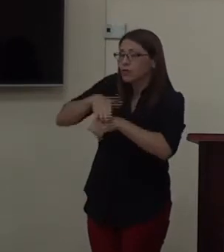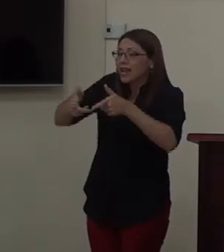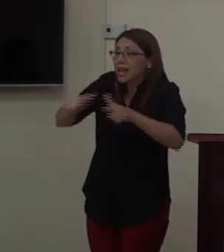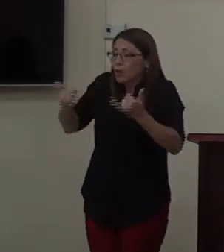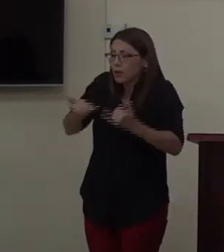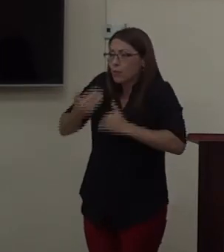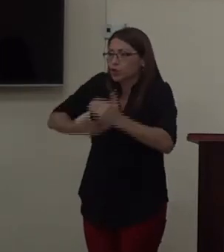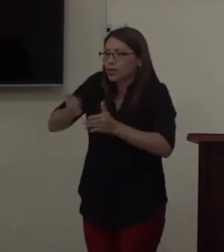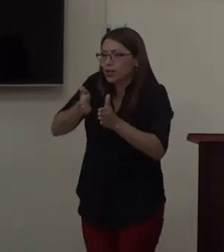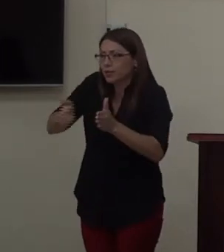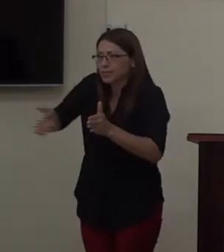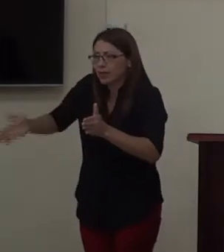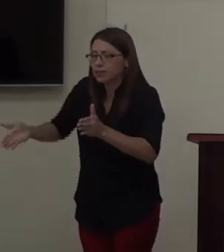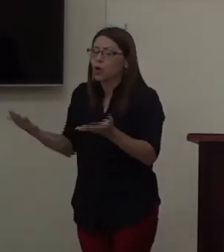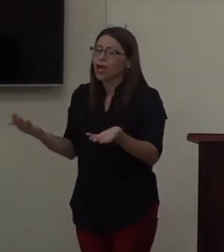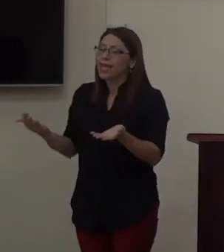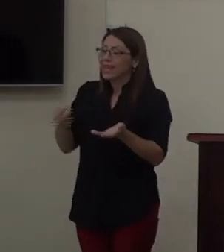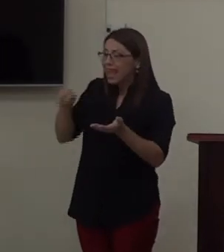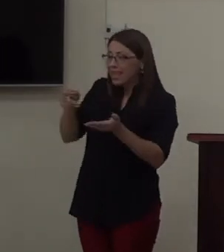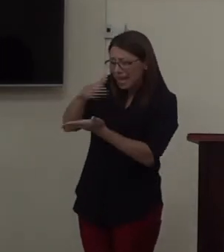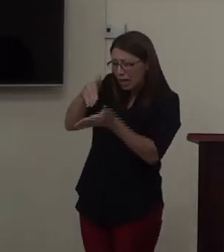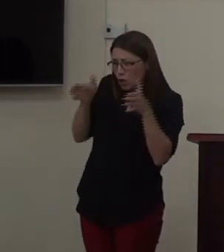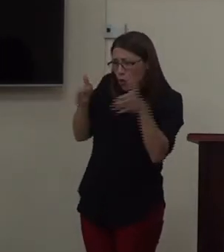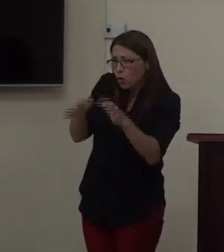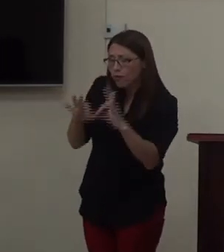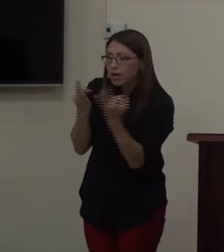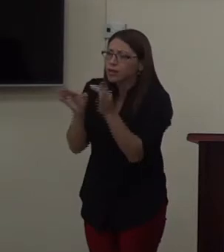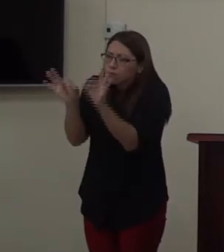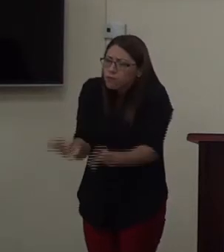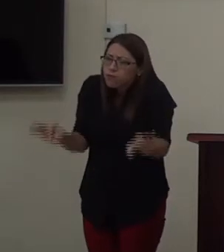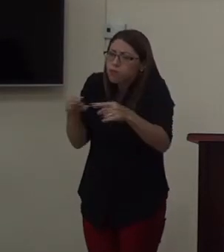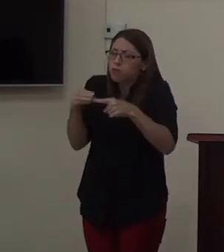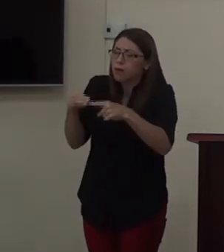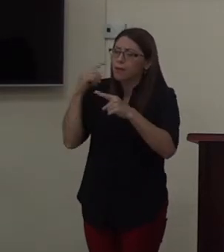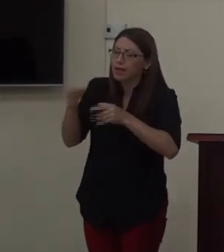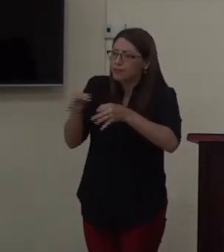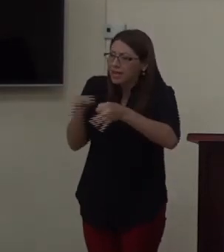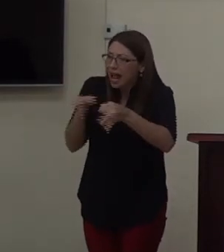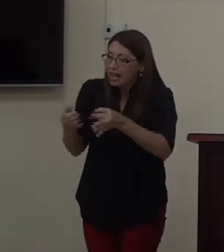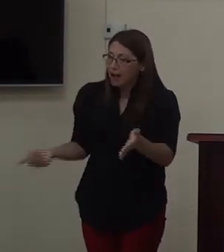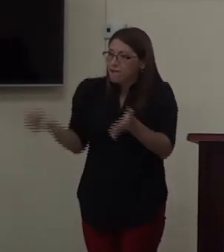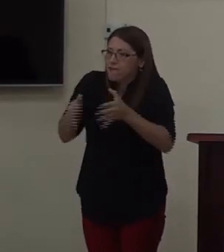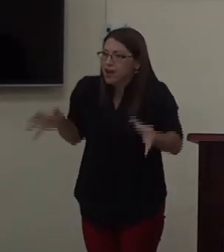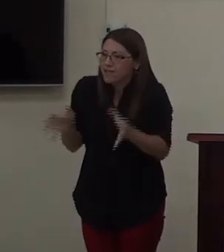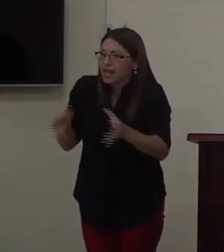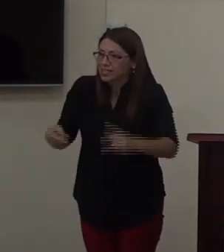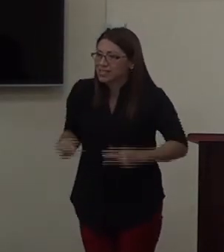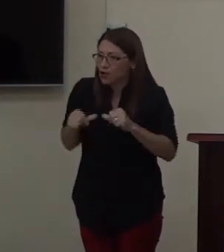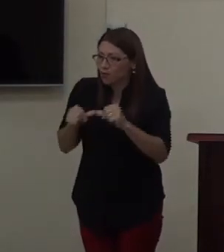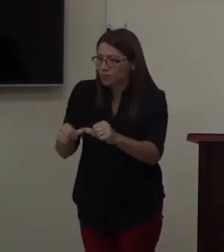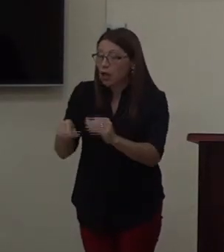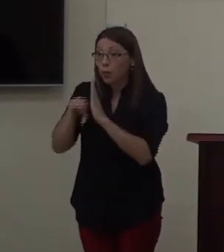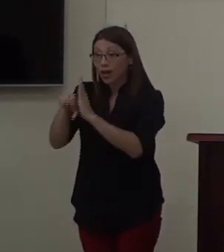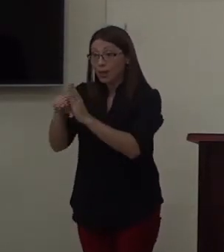proceso de tratamiento en el que el núcleo familiar es fundamental para explicar la revitalización. Por ejemplo, en el